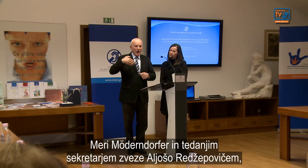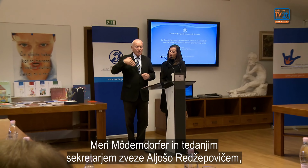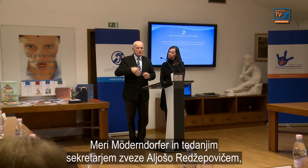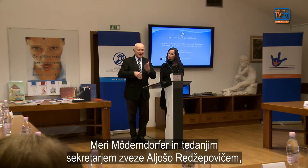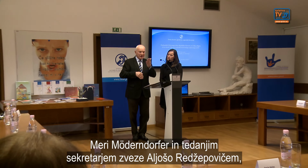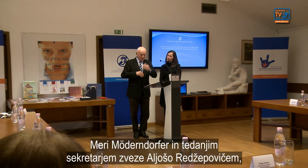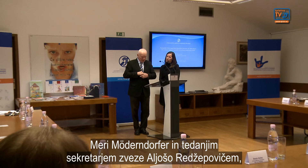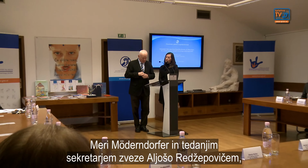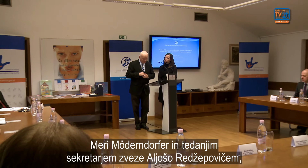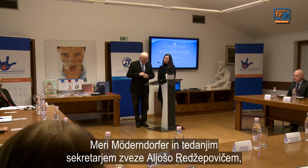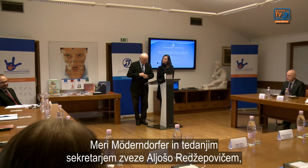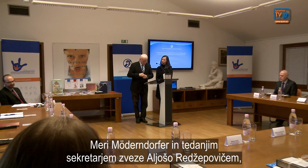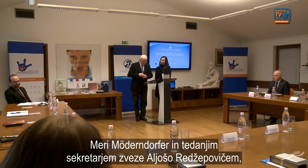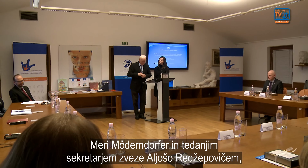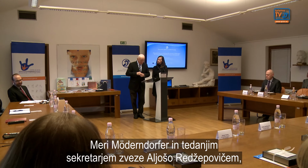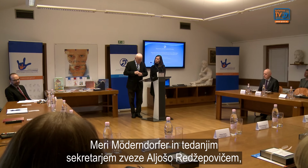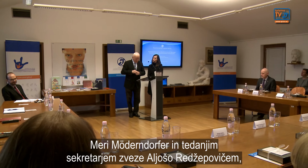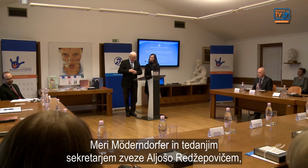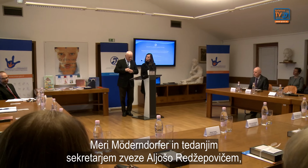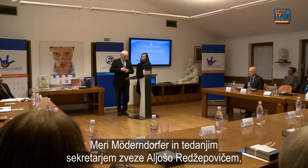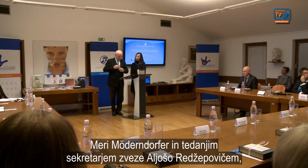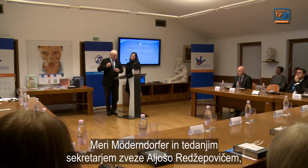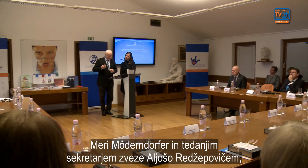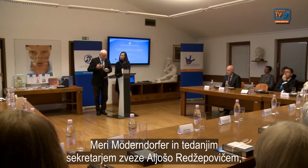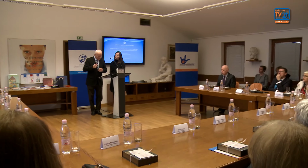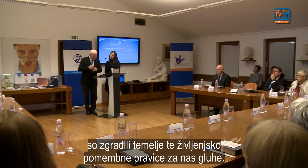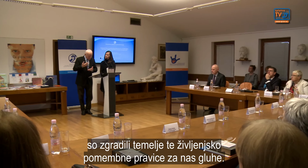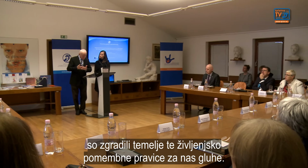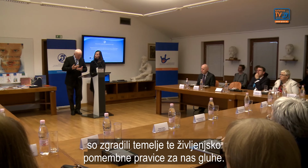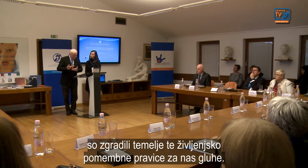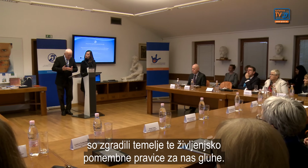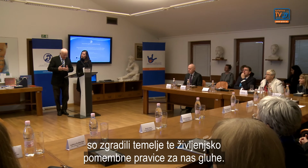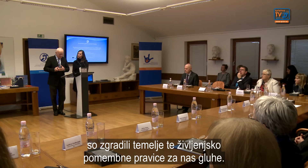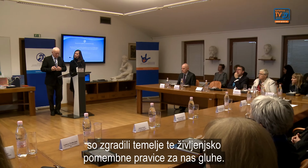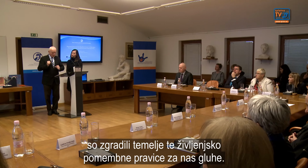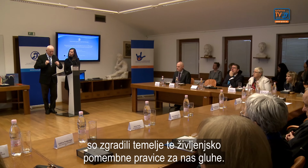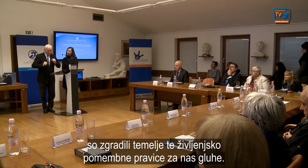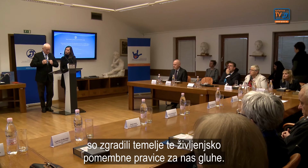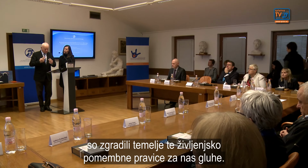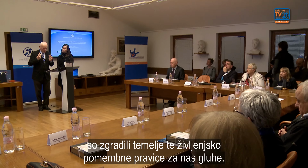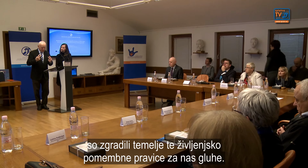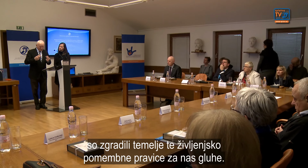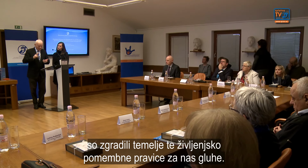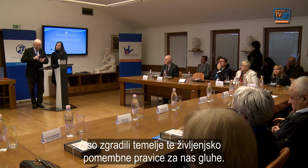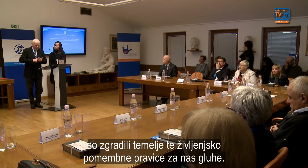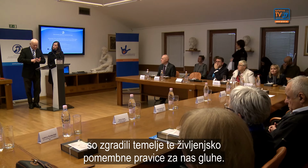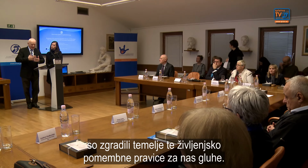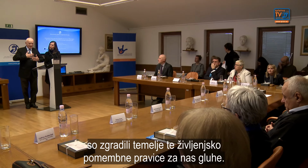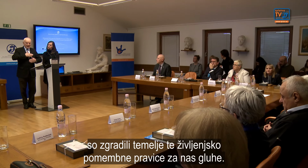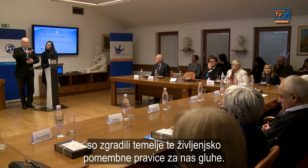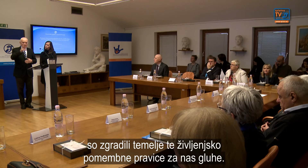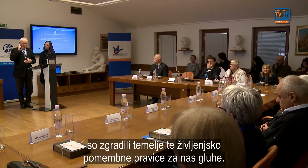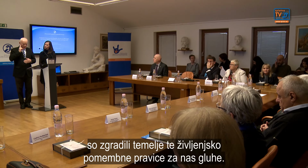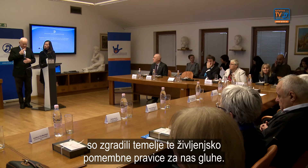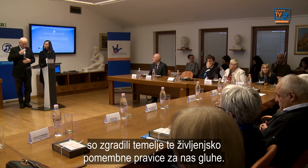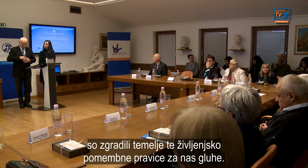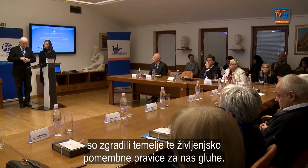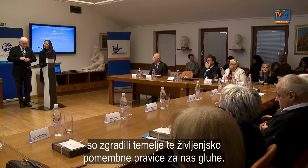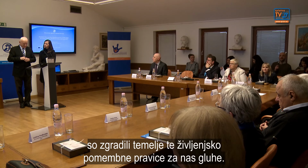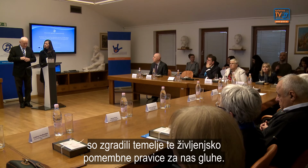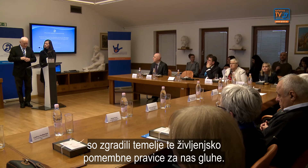in tedanjim sekretarjem zveze Aljošo Redžepovič so zgradili temelje te življenjsko